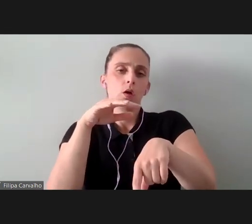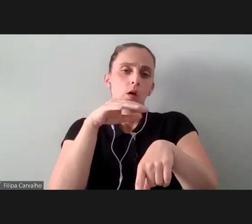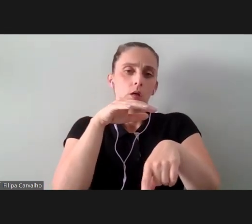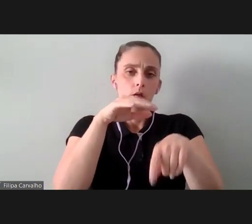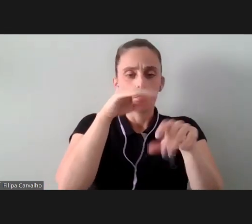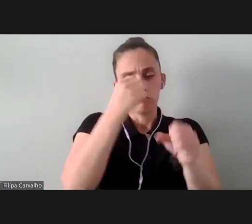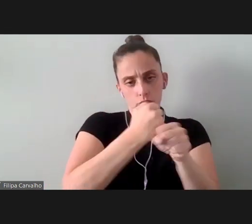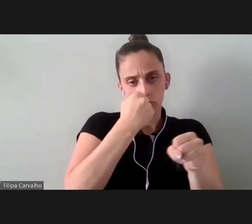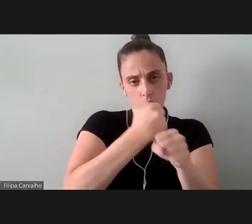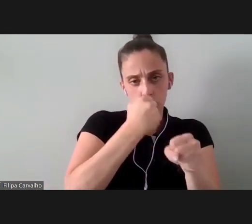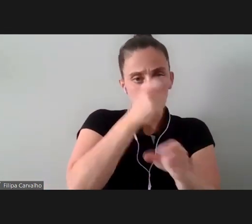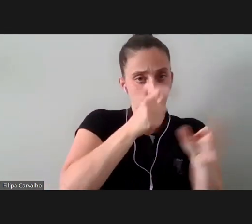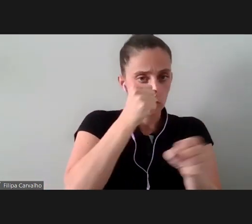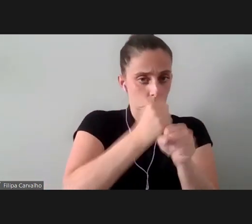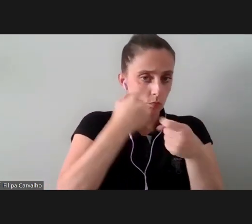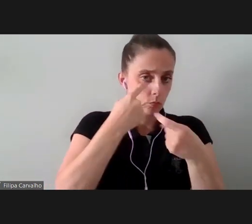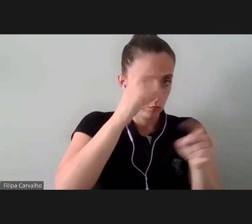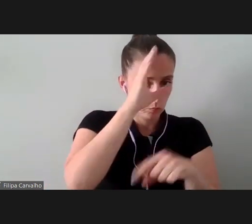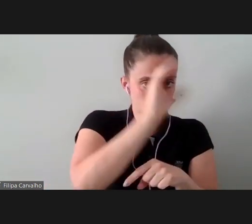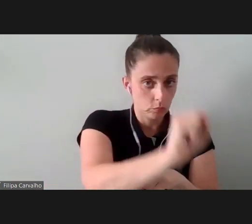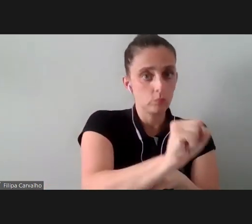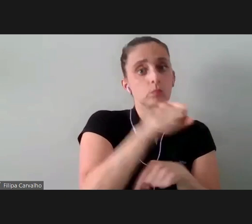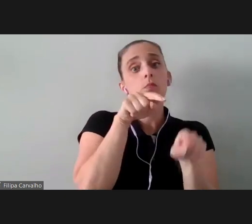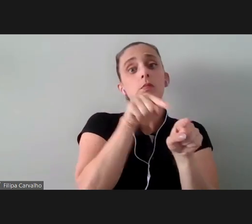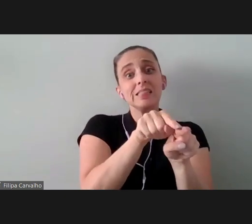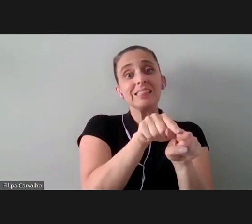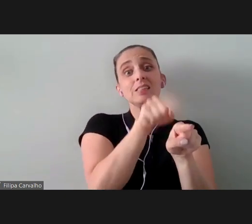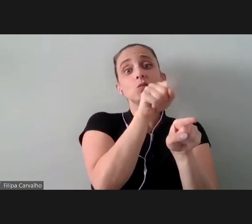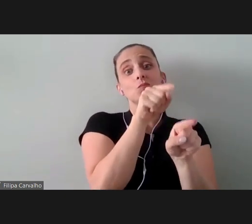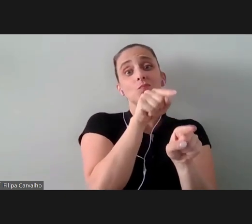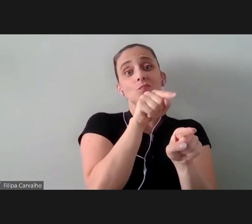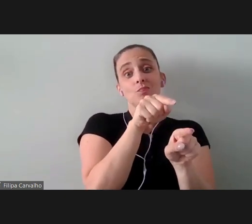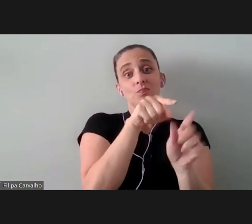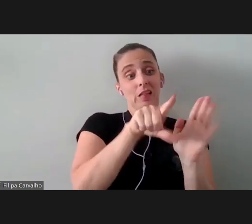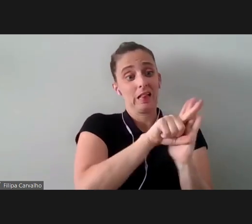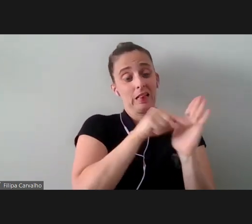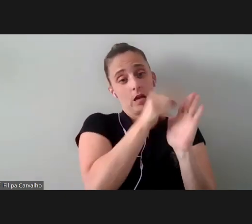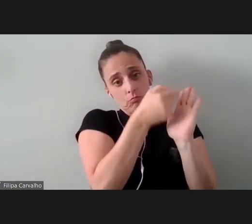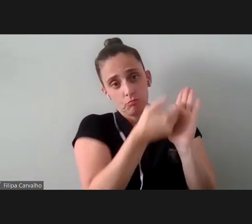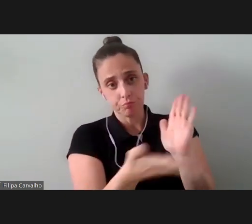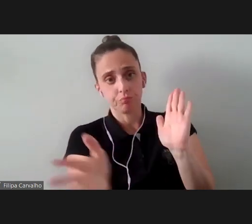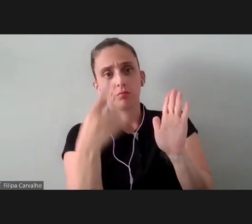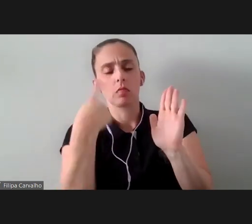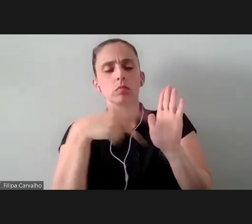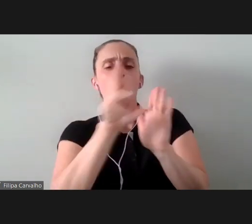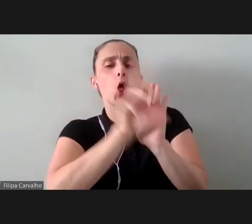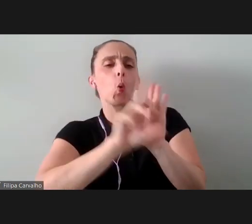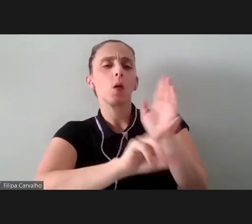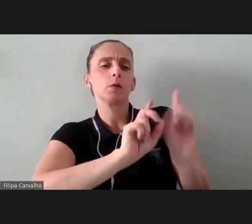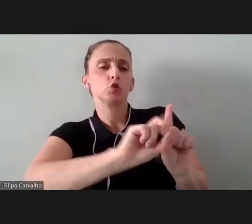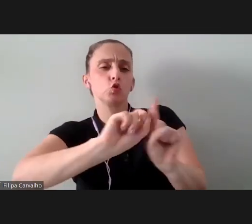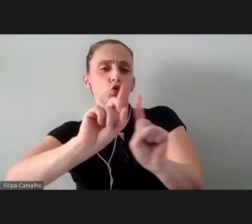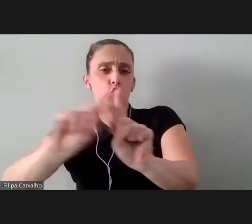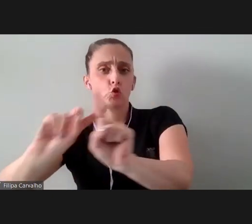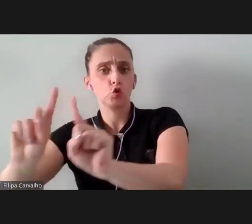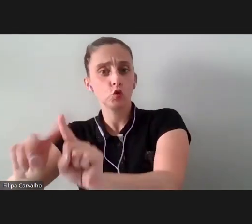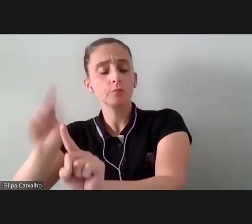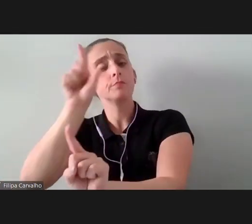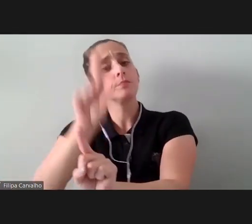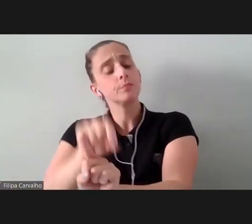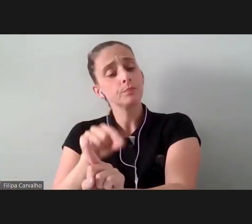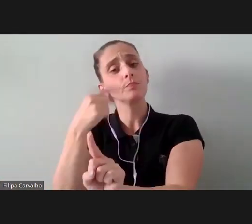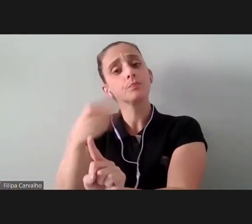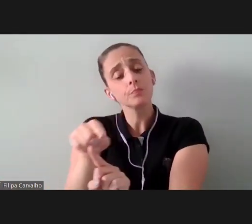Da lei de bases da função pública vão gerar daí vários outros regulamentos. Temos também a questão